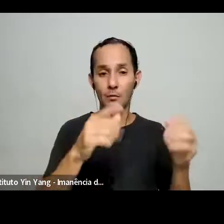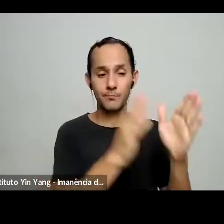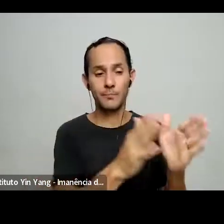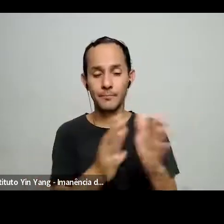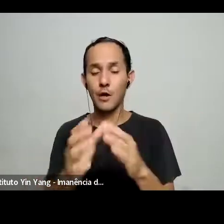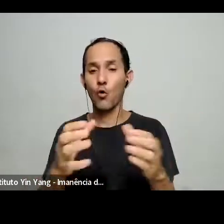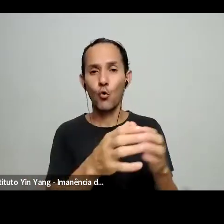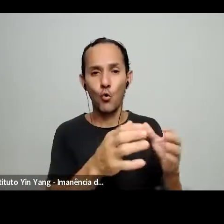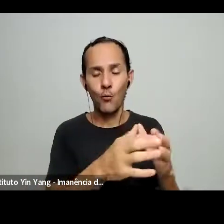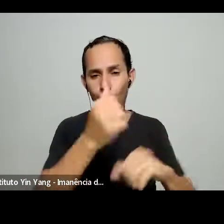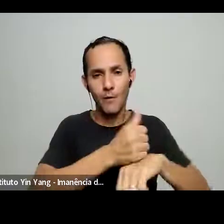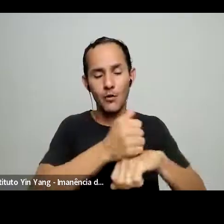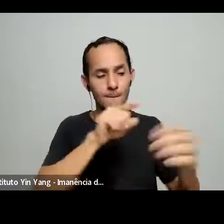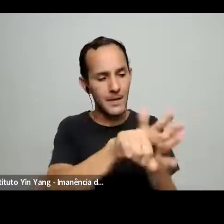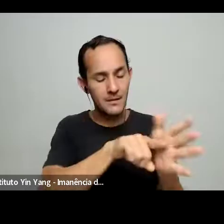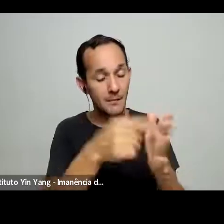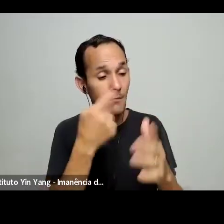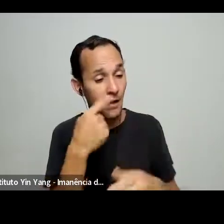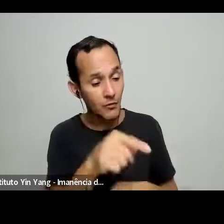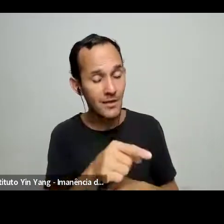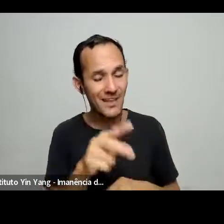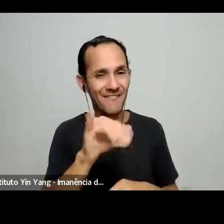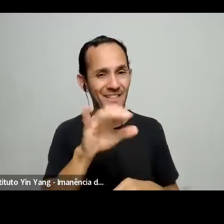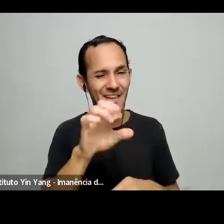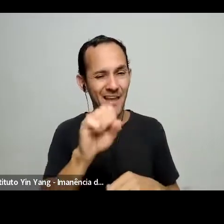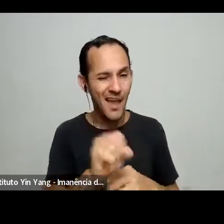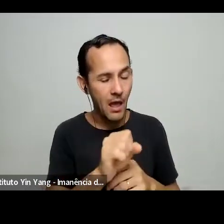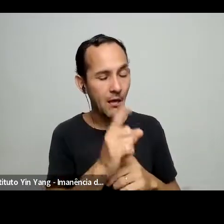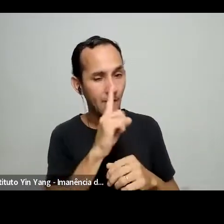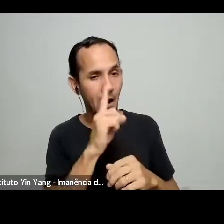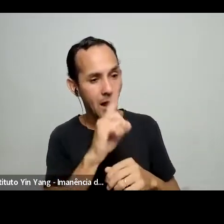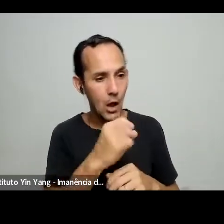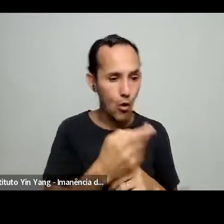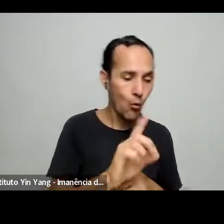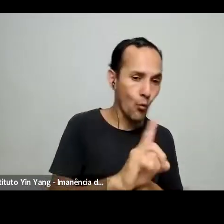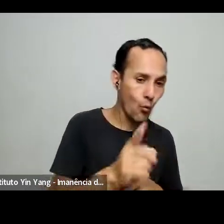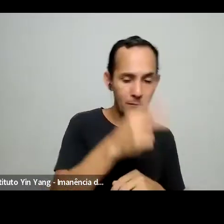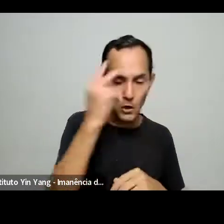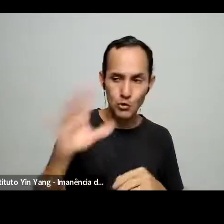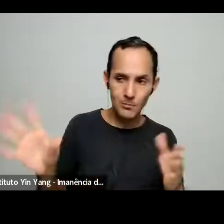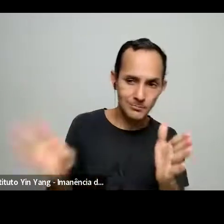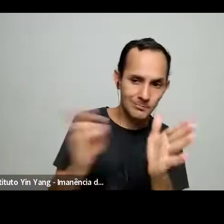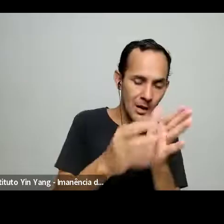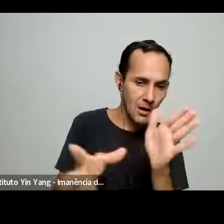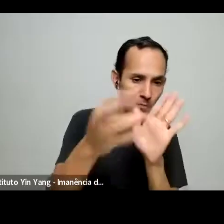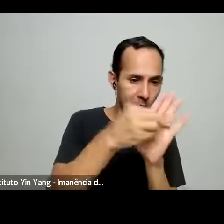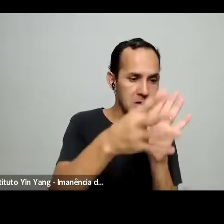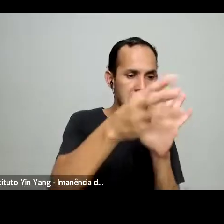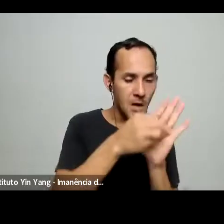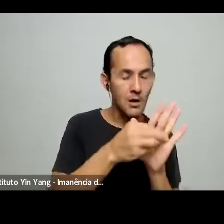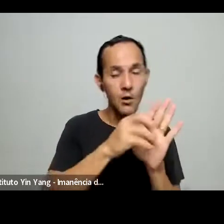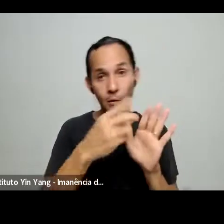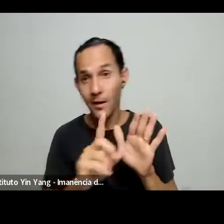pesquisadores que vai avaliar se tem viés, se não tem, se o pesquisador reportou tudo que precisava reportar, né?